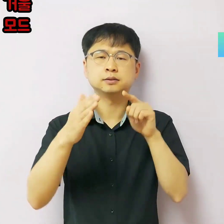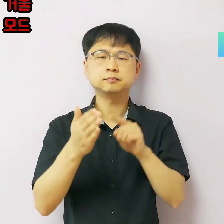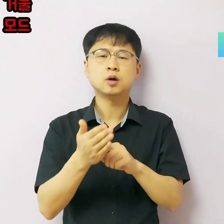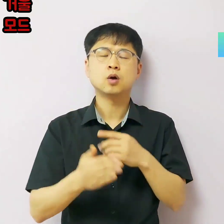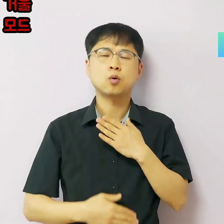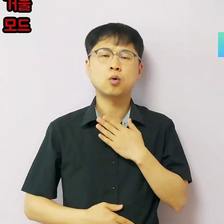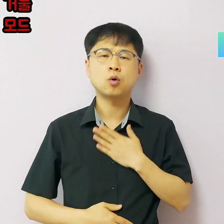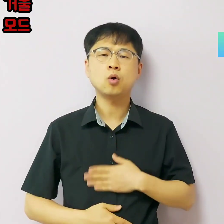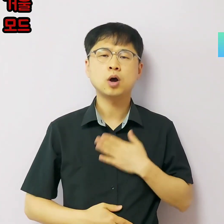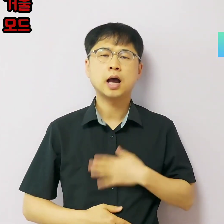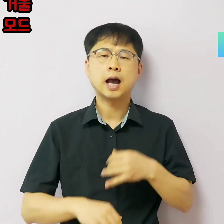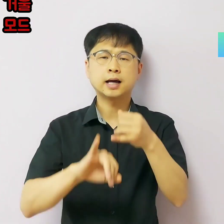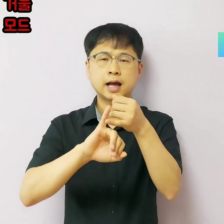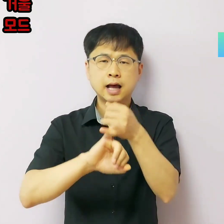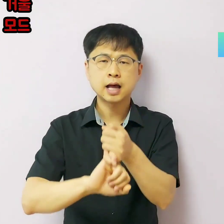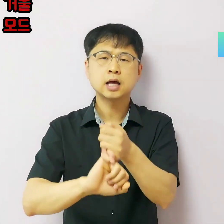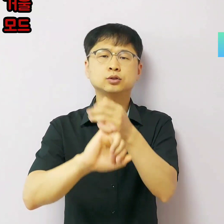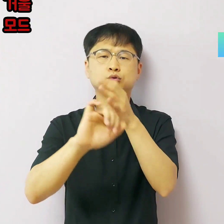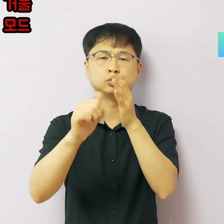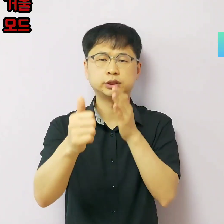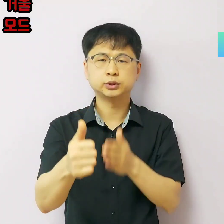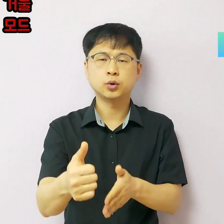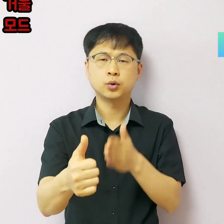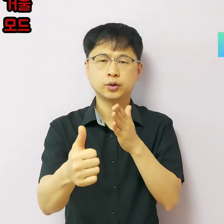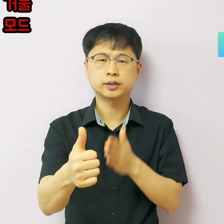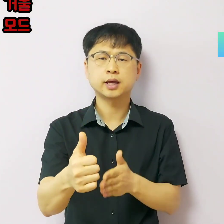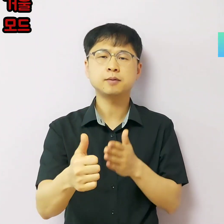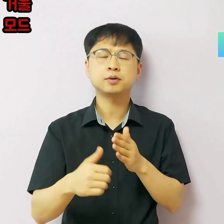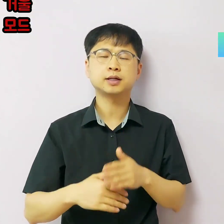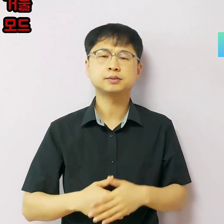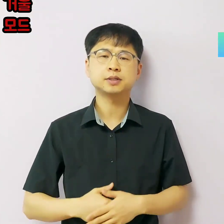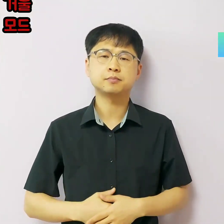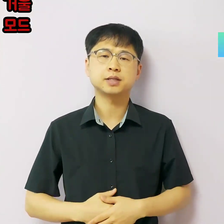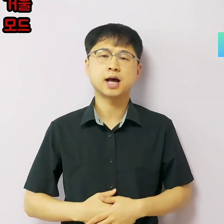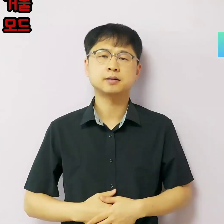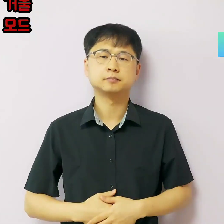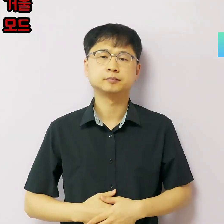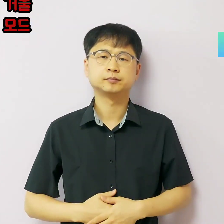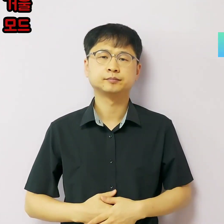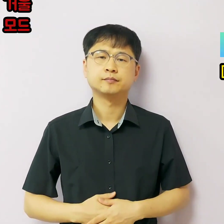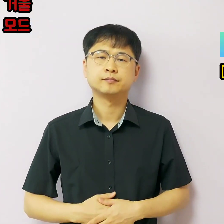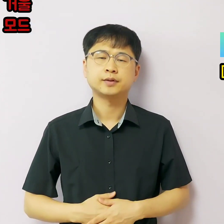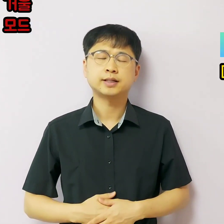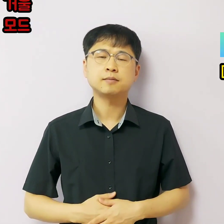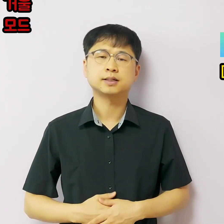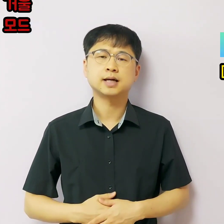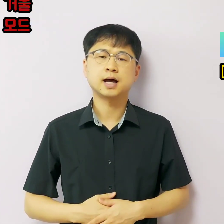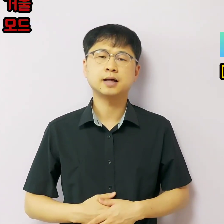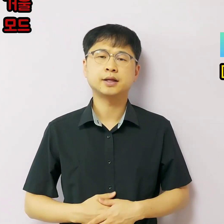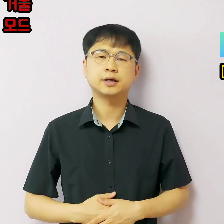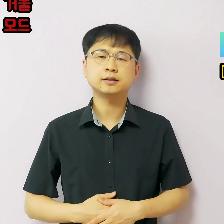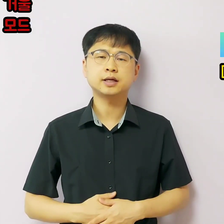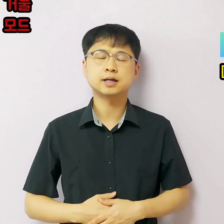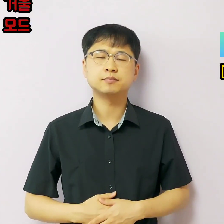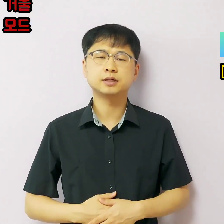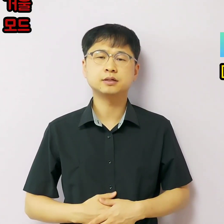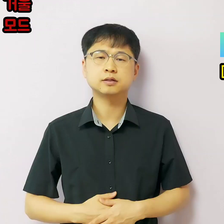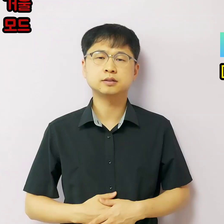마음 꼭 알아주시오. 이렇게 표현하시면 됩니다. 네, 다음 가사 내 곁에 잠든